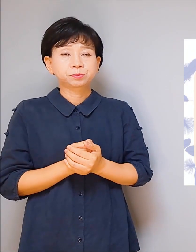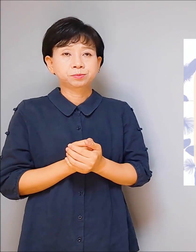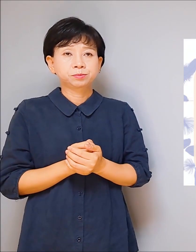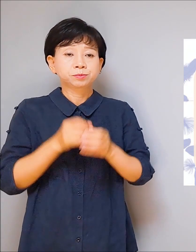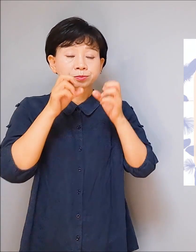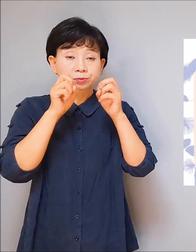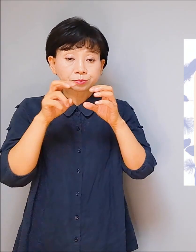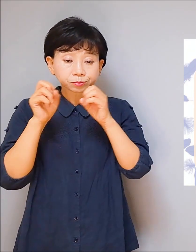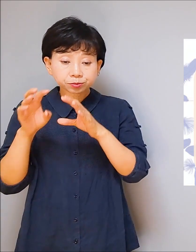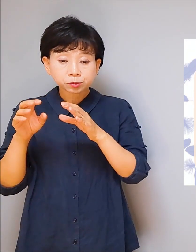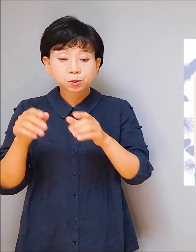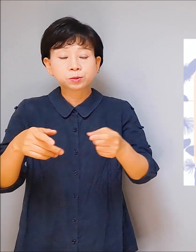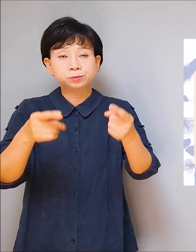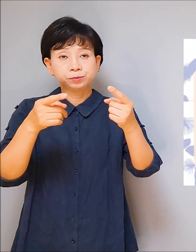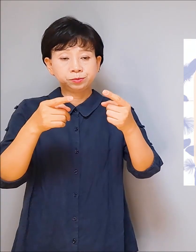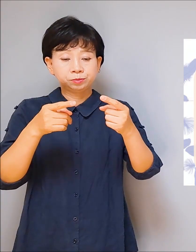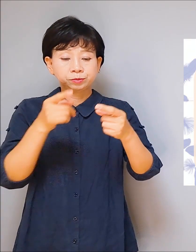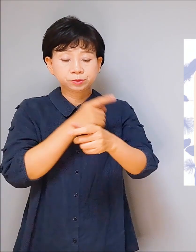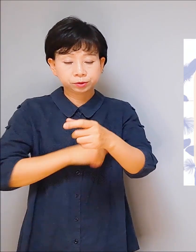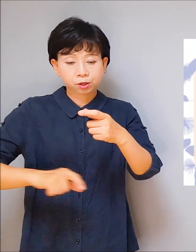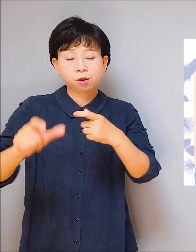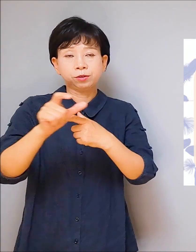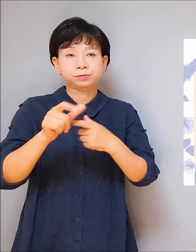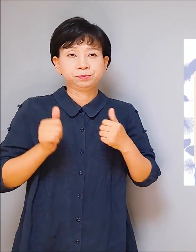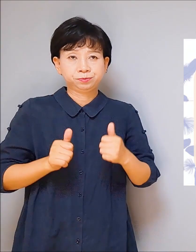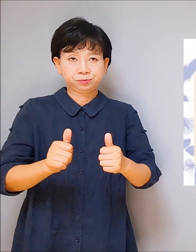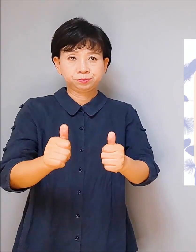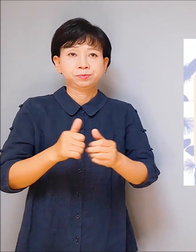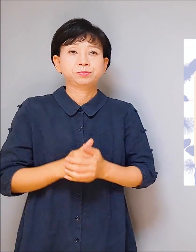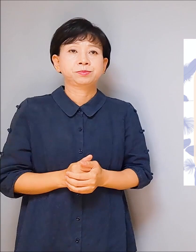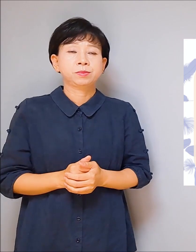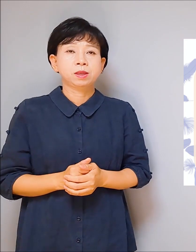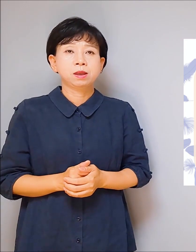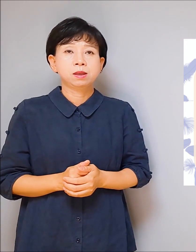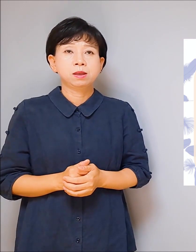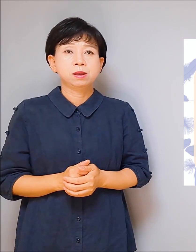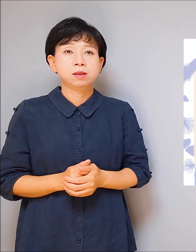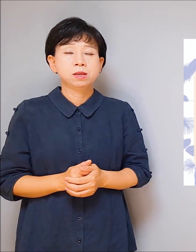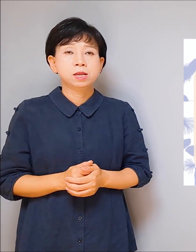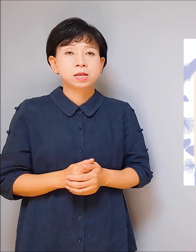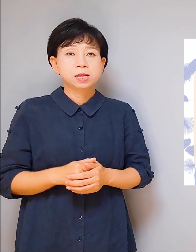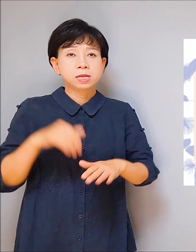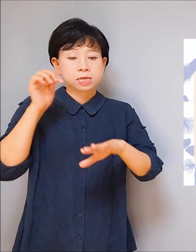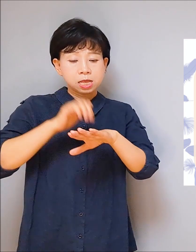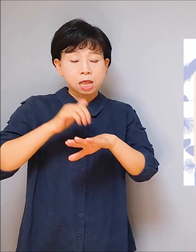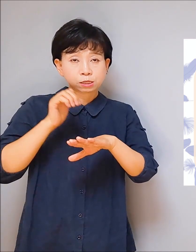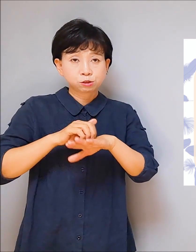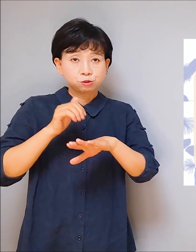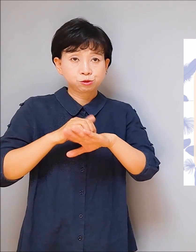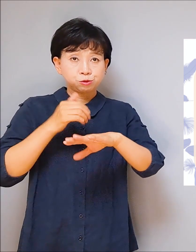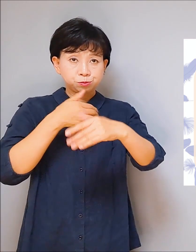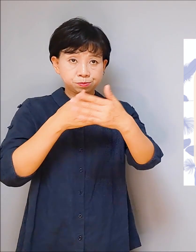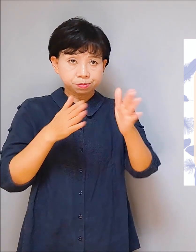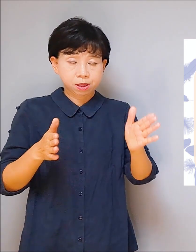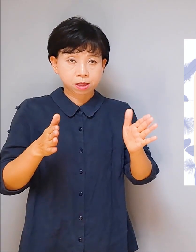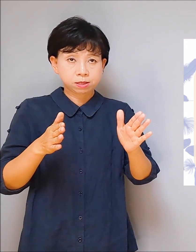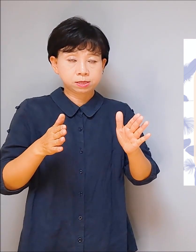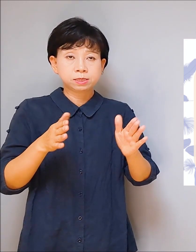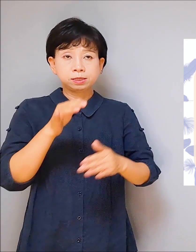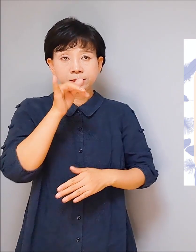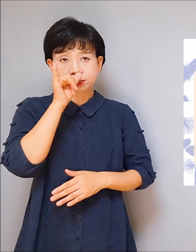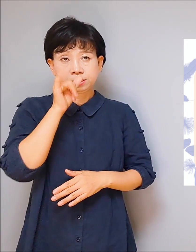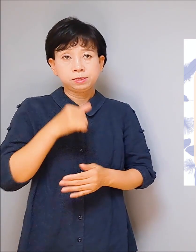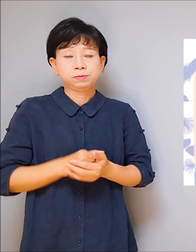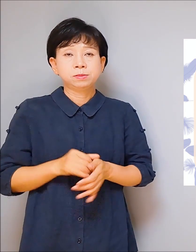19일 수요일 저녁 예배 후에 비전홀에서 캥거루반이 시작됩니다. 캥거루반은 소그룹 리더